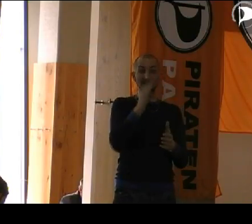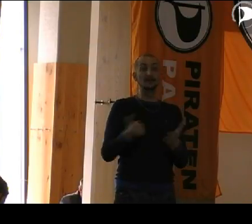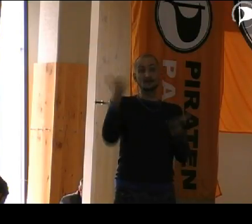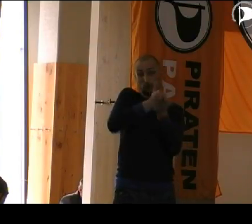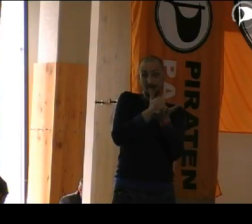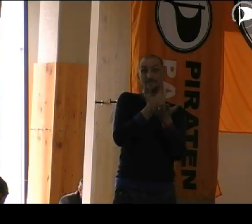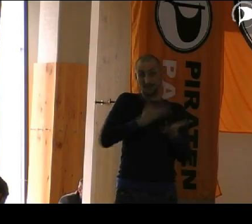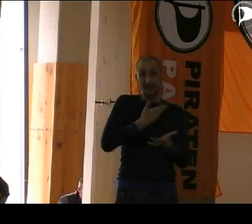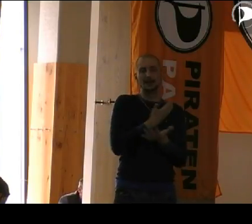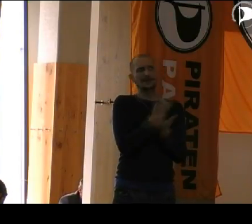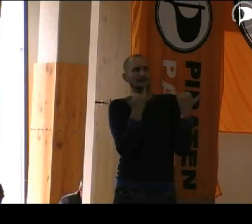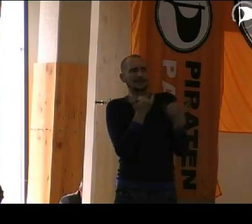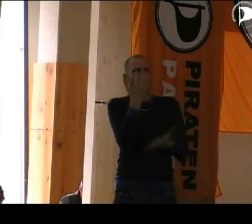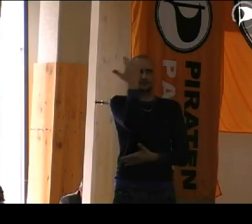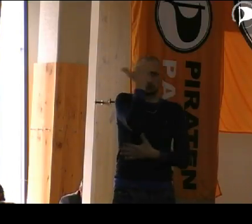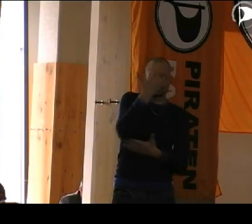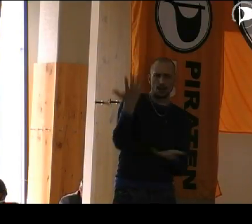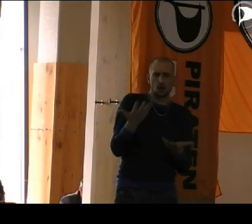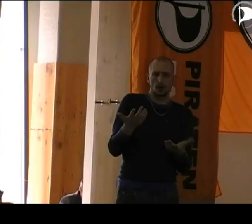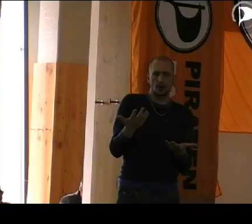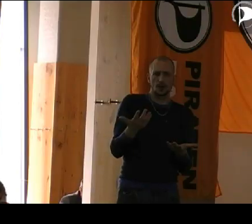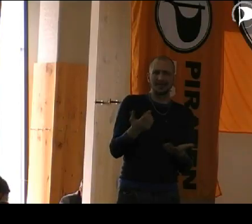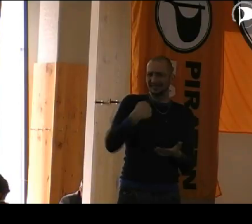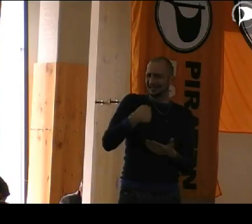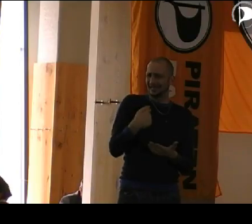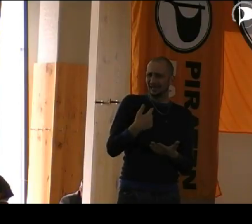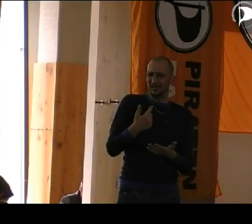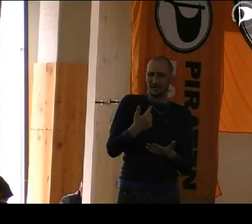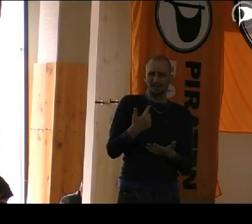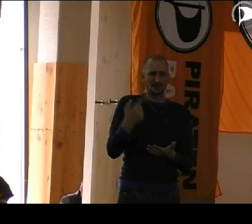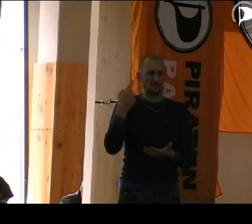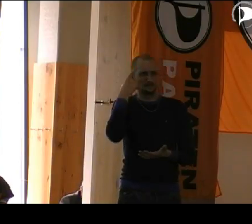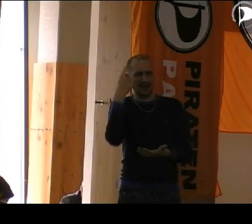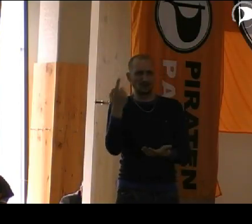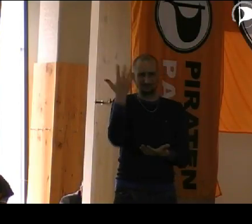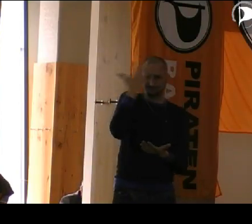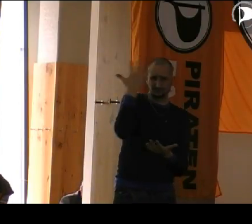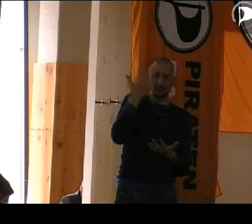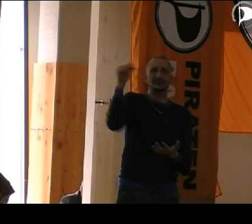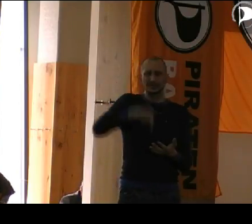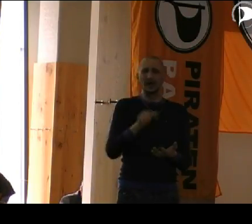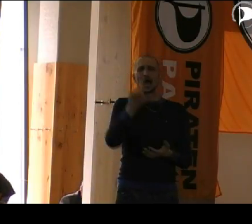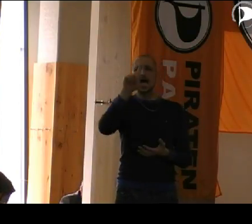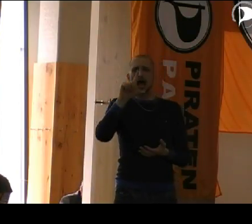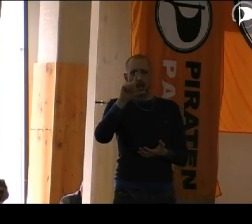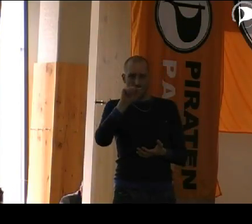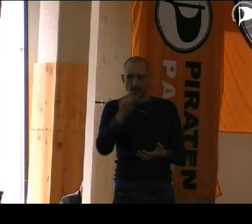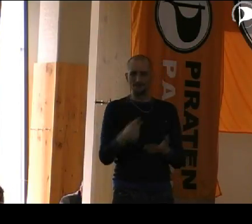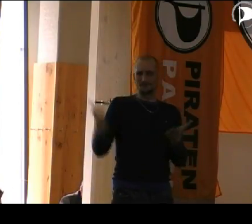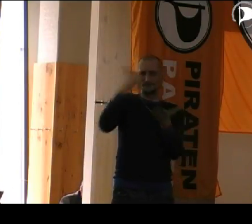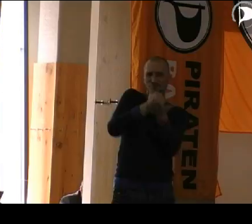das vor wir können nicht ich bin zwar mit der begründung dass zu machen demnächst sowieso